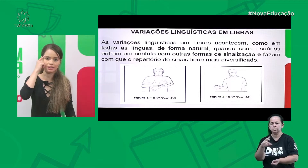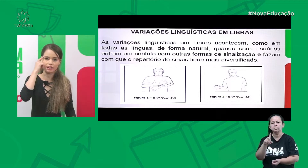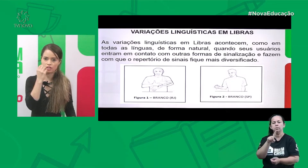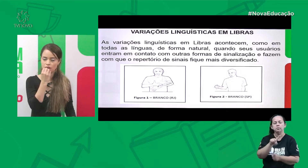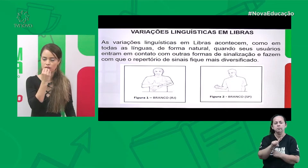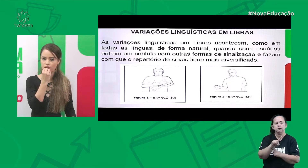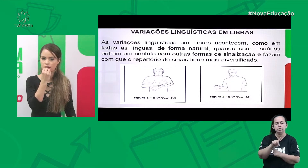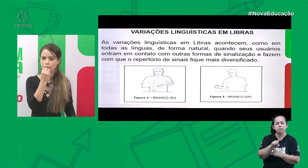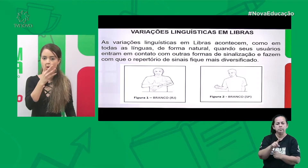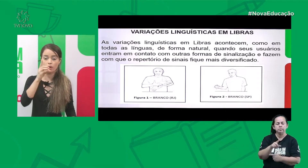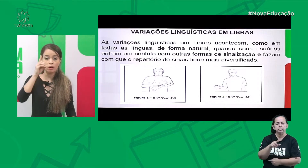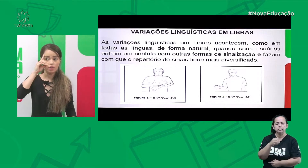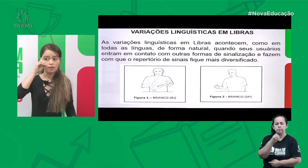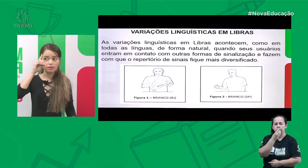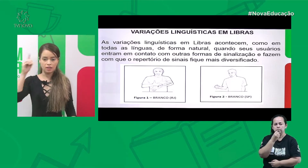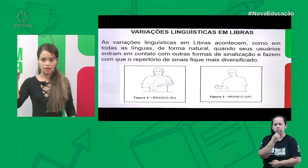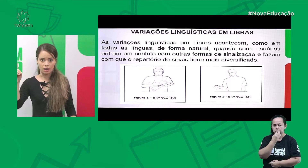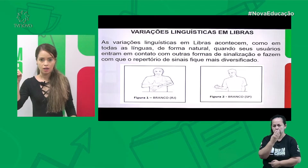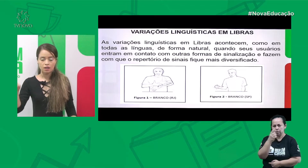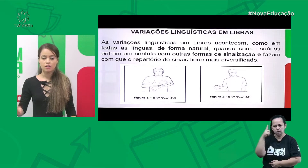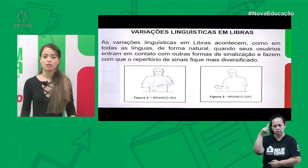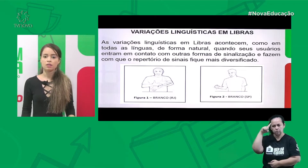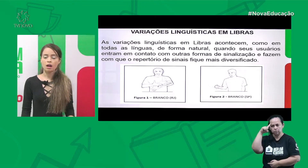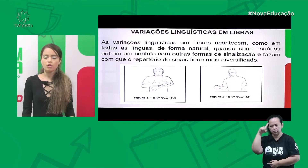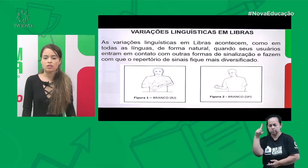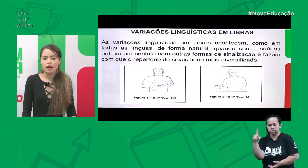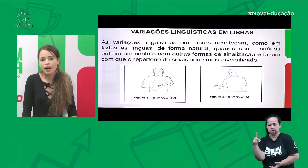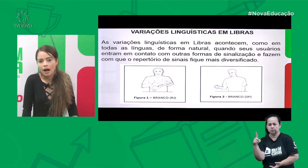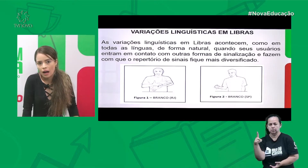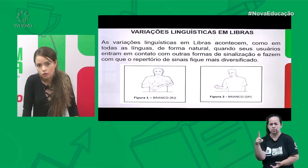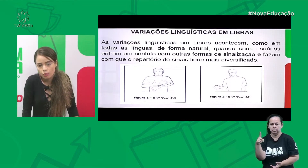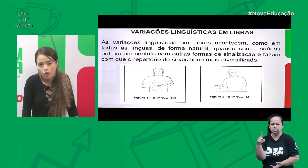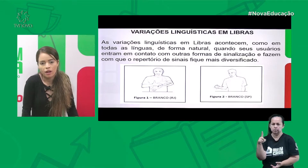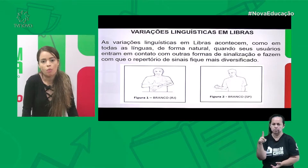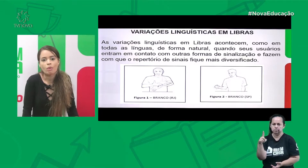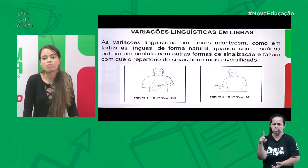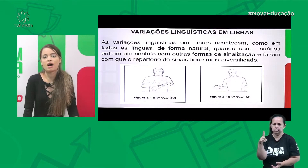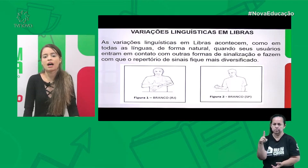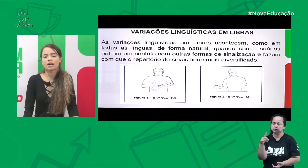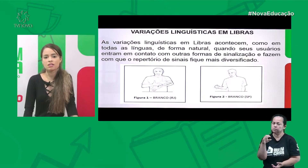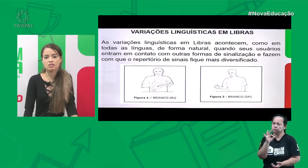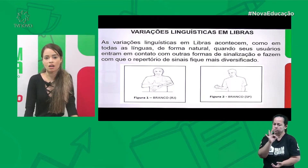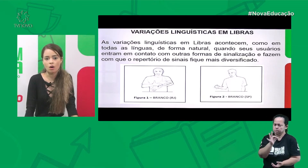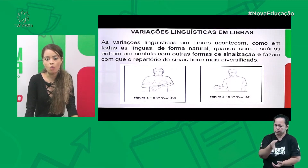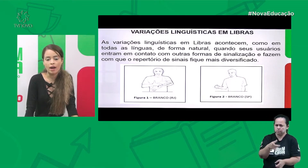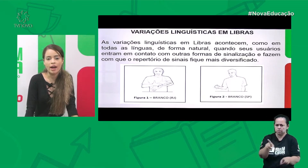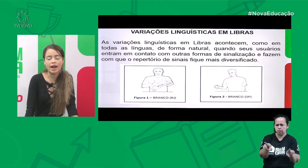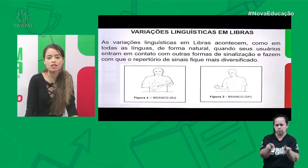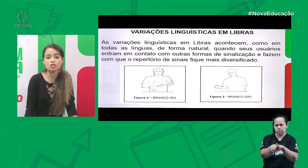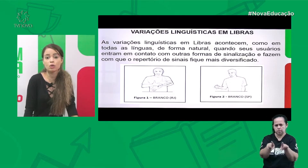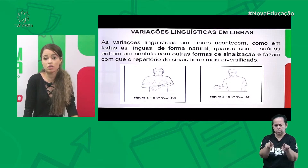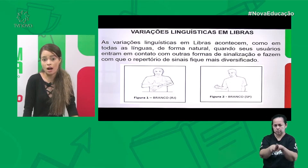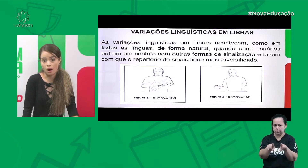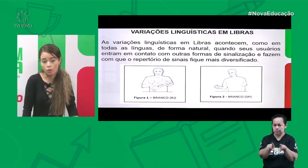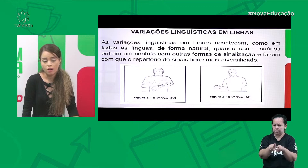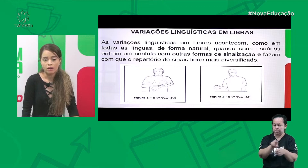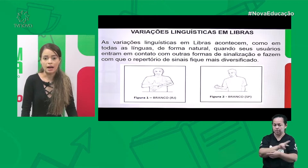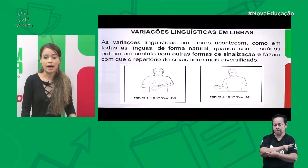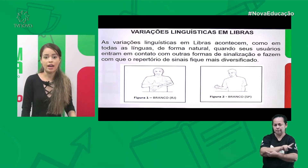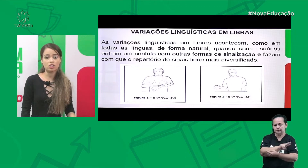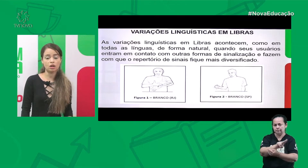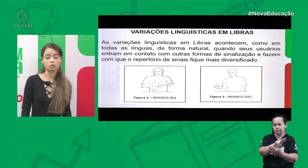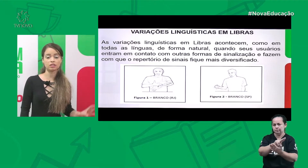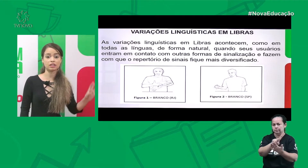aqui na testa. Eles fazem bom dia. Não está errado, porque é uma variação regional.